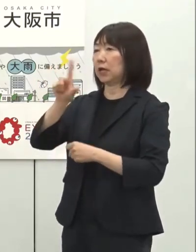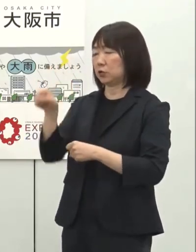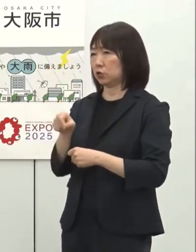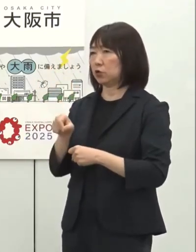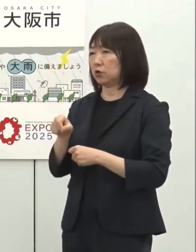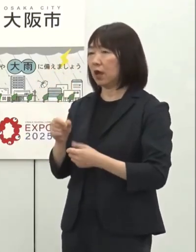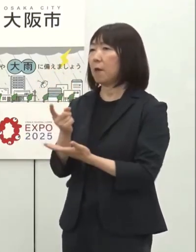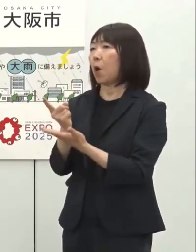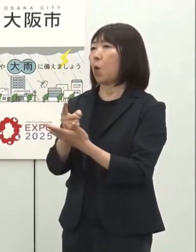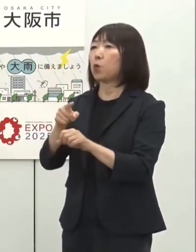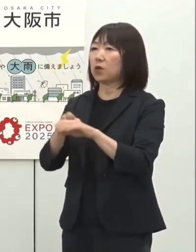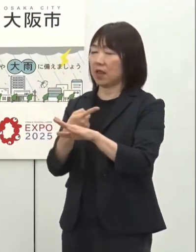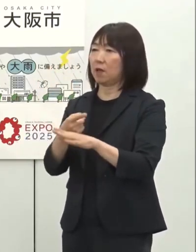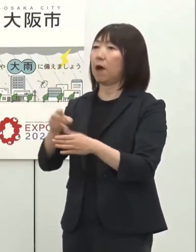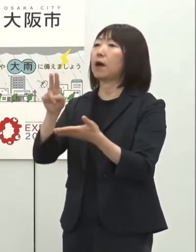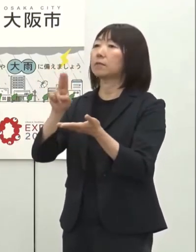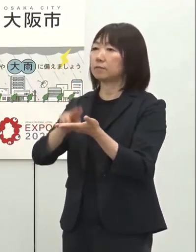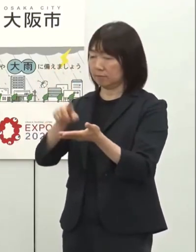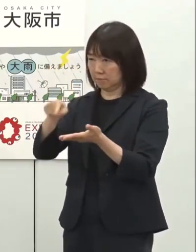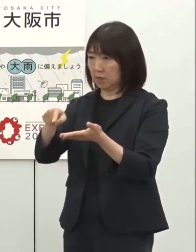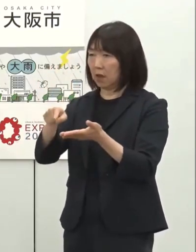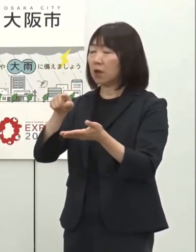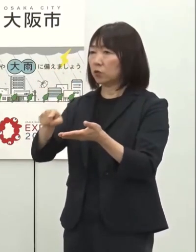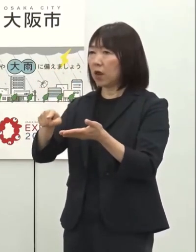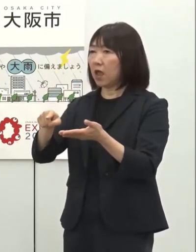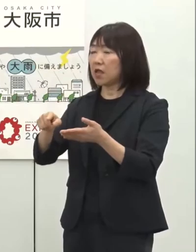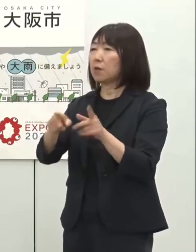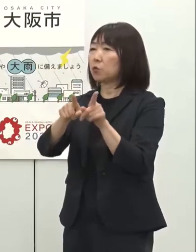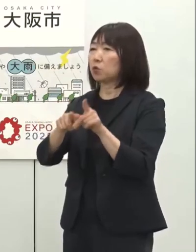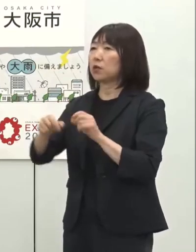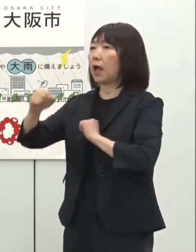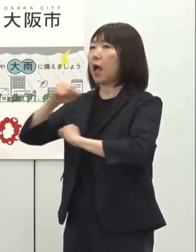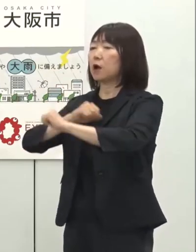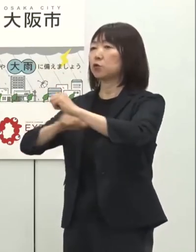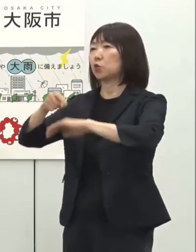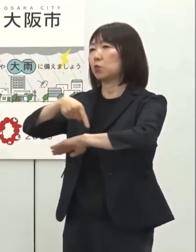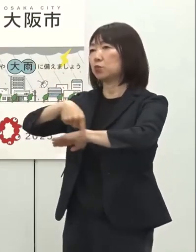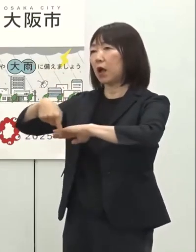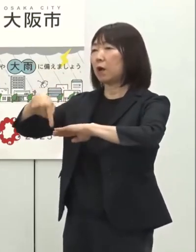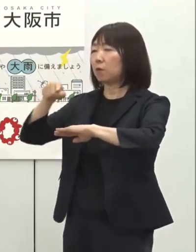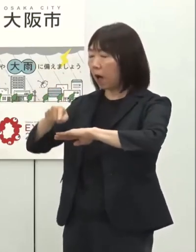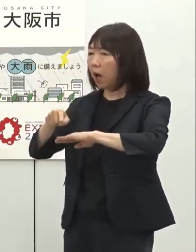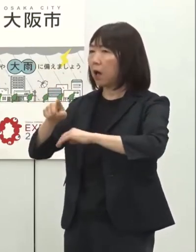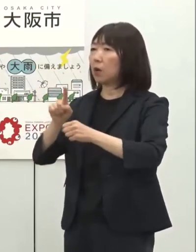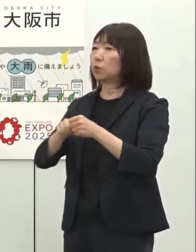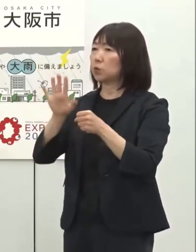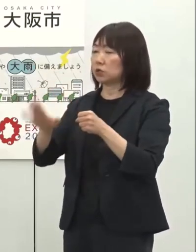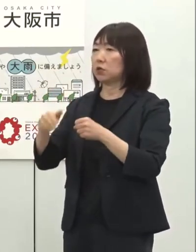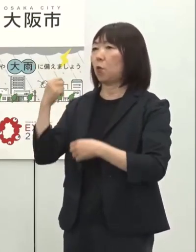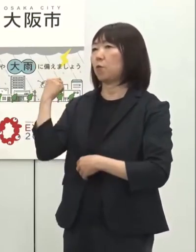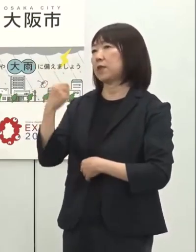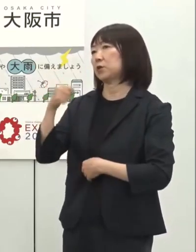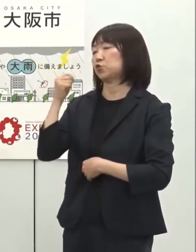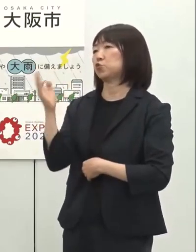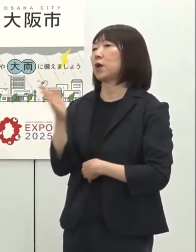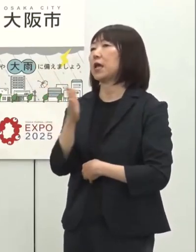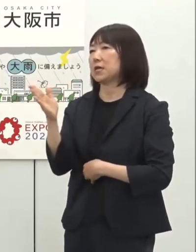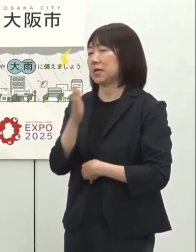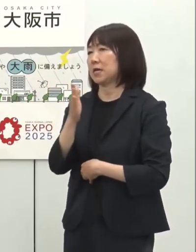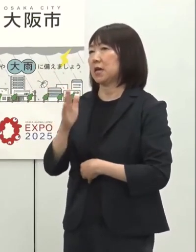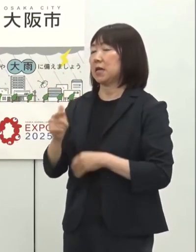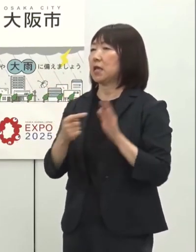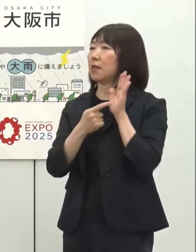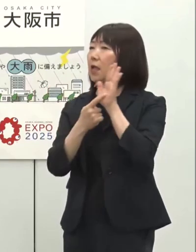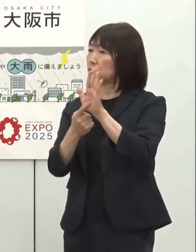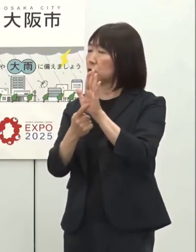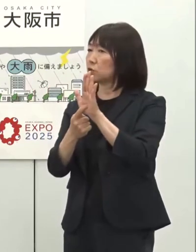ていると思いますが、これに基づいたアクションプランというか、それについては今年の夏頃に 出されるというふうには